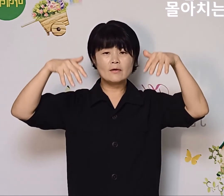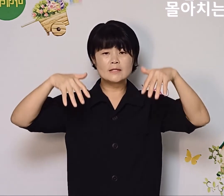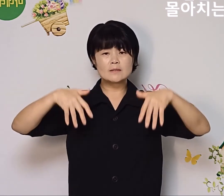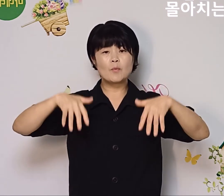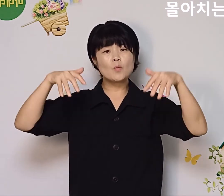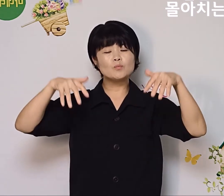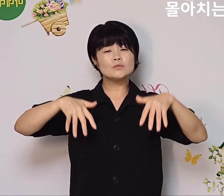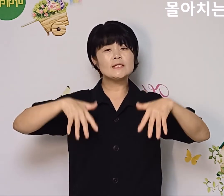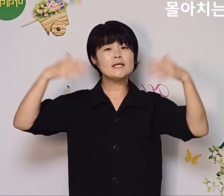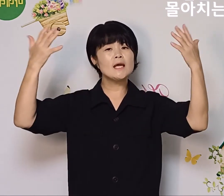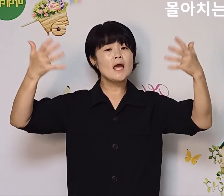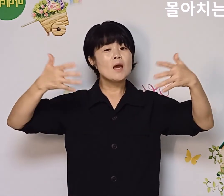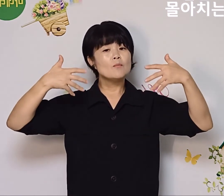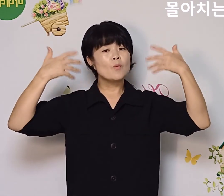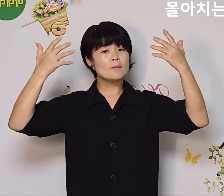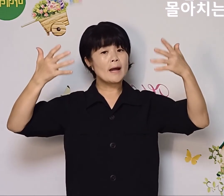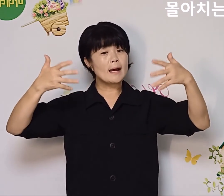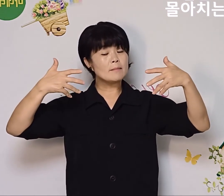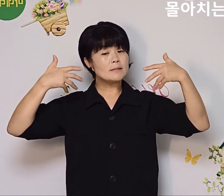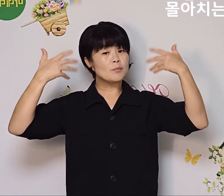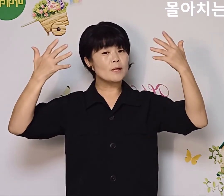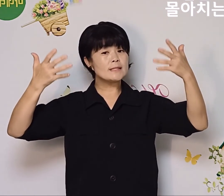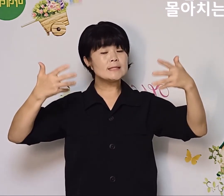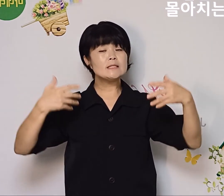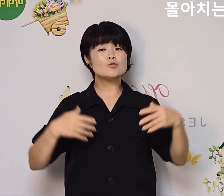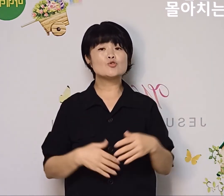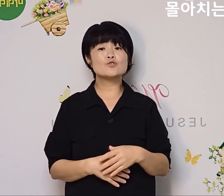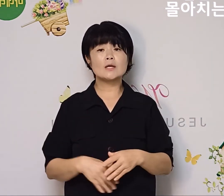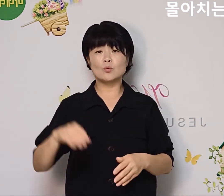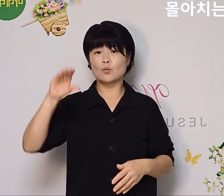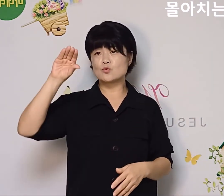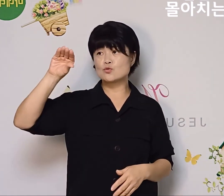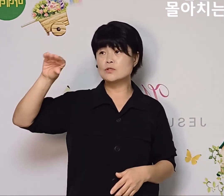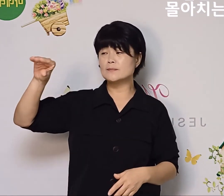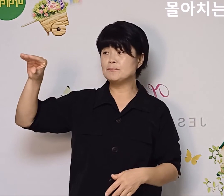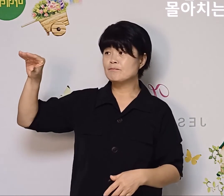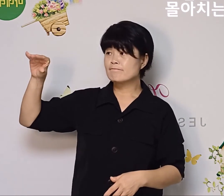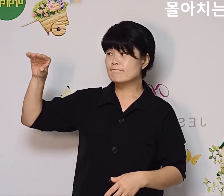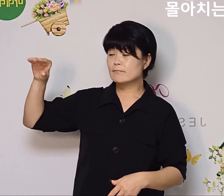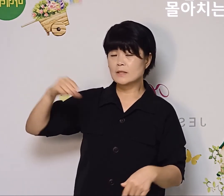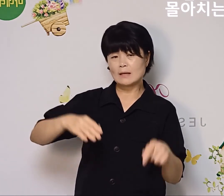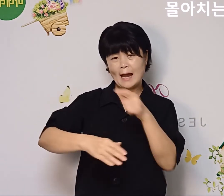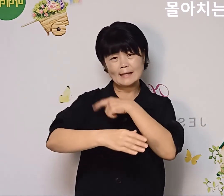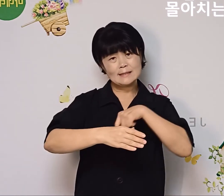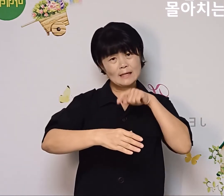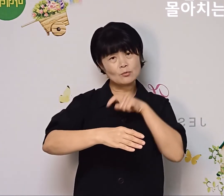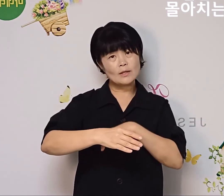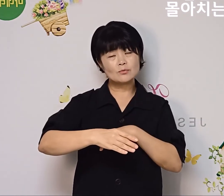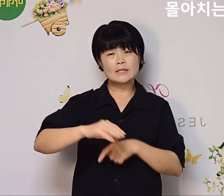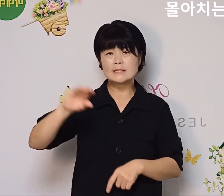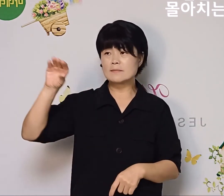그래서 폭풍이 바람이 몰아치는 중은 아니라고 해도 되지만